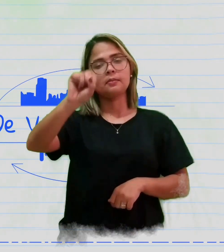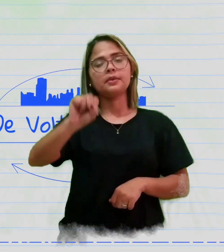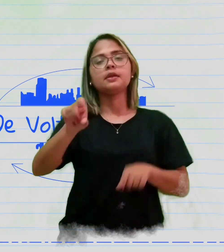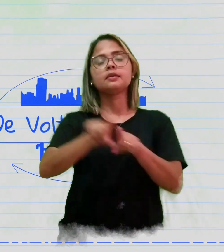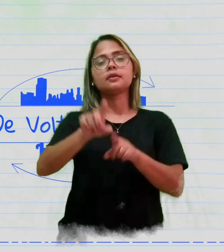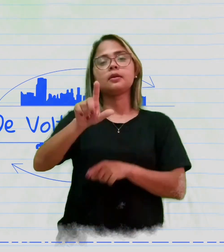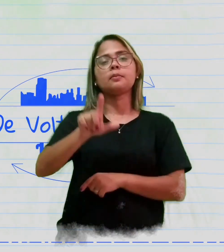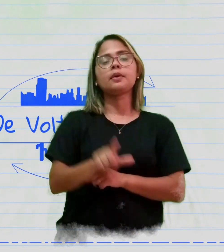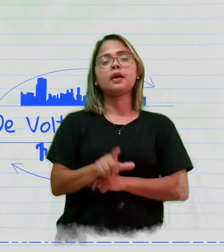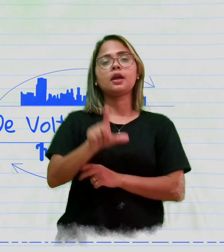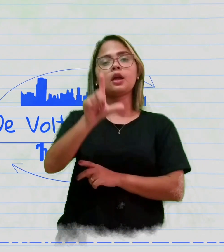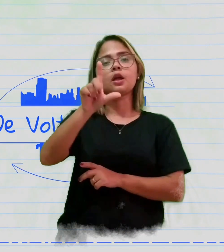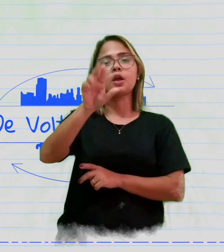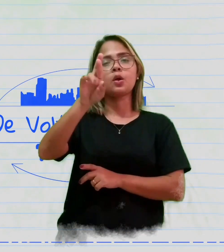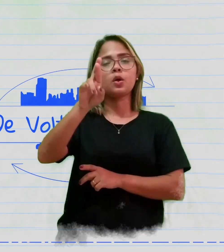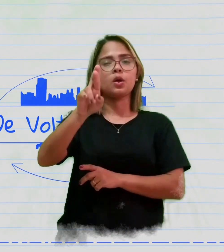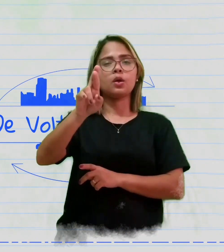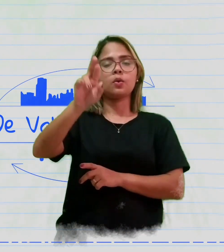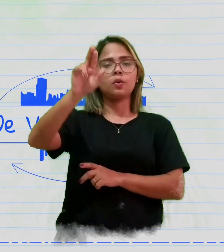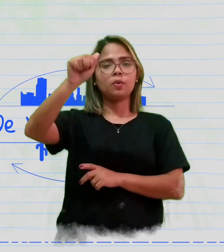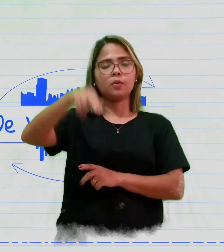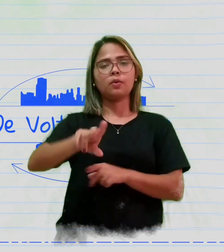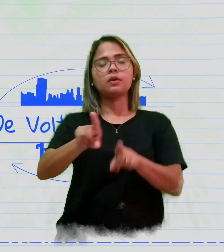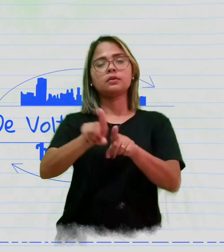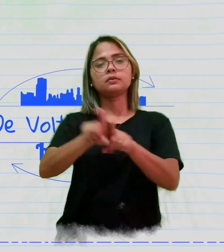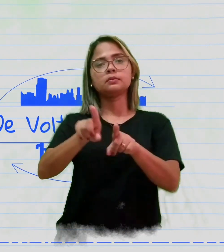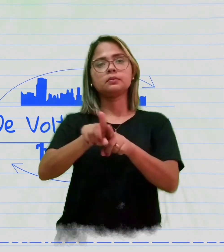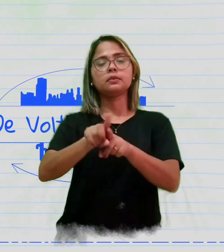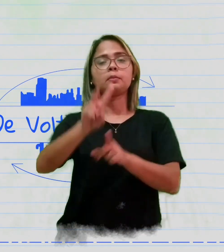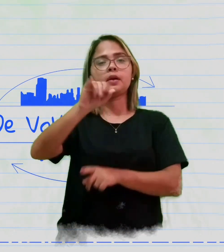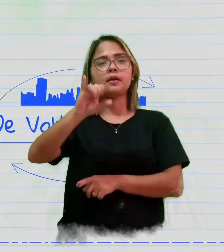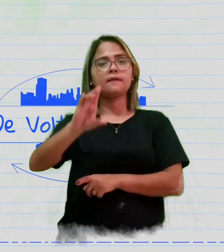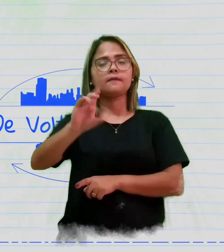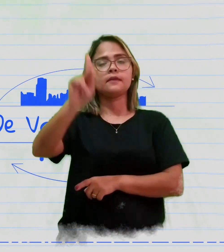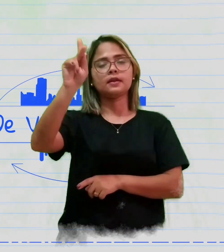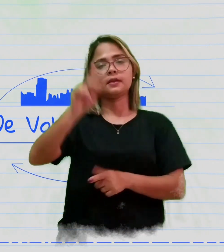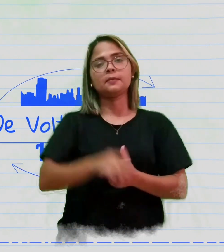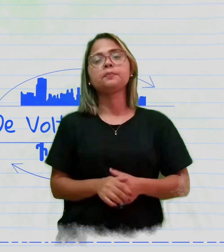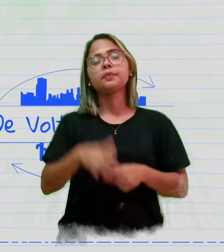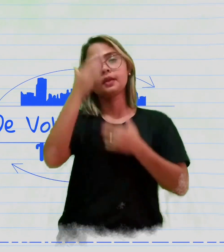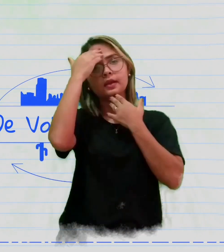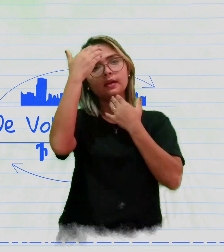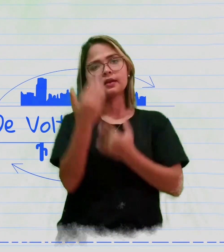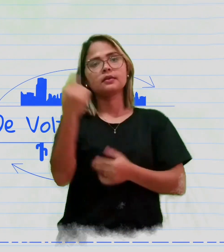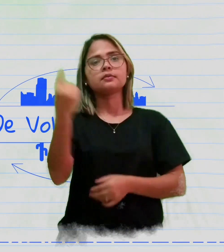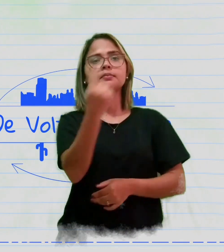Novela. Inclusive, a música que inicia esse podcast foi composta por mim, a letra, mas